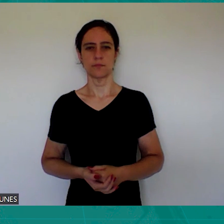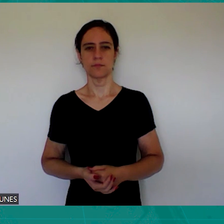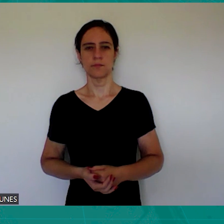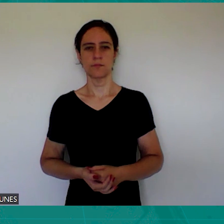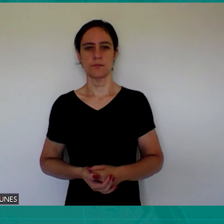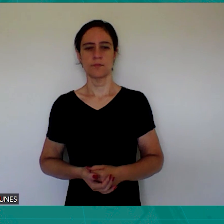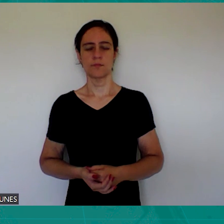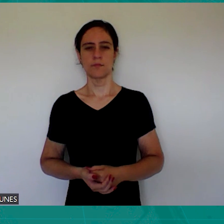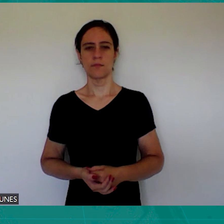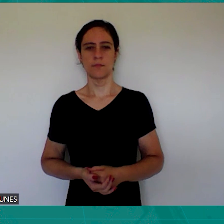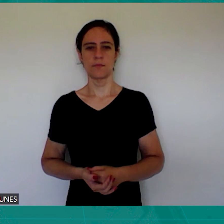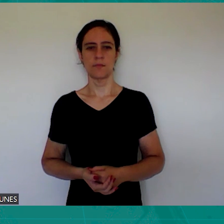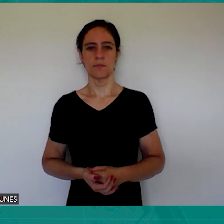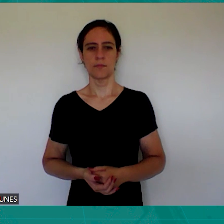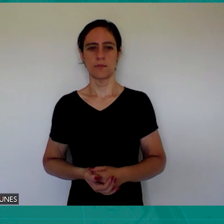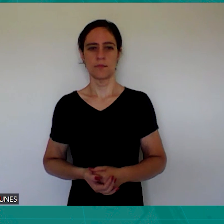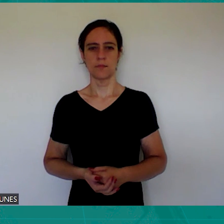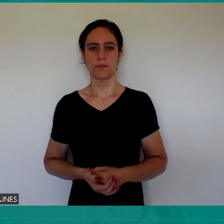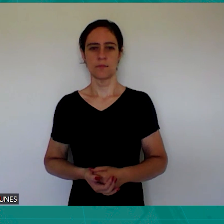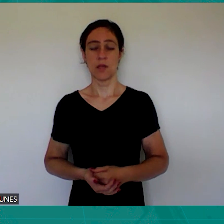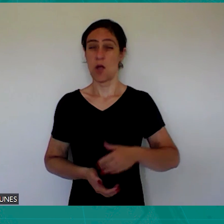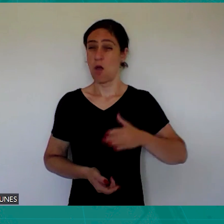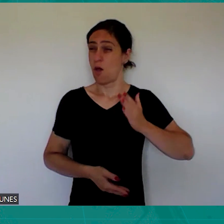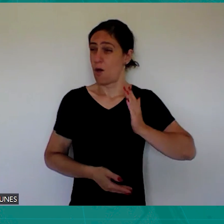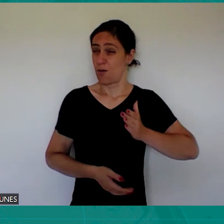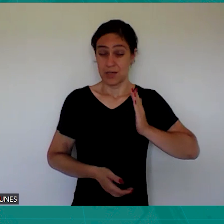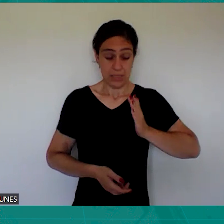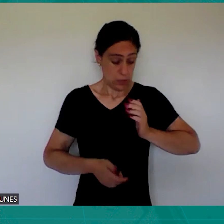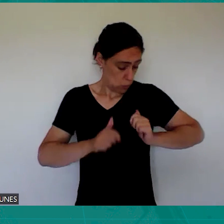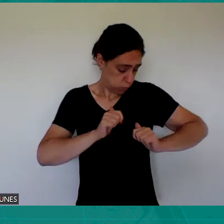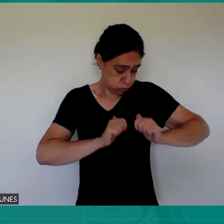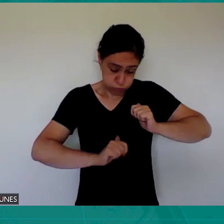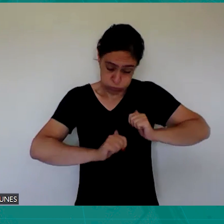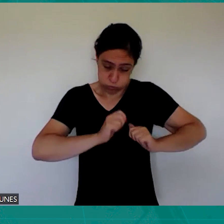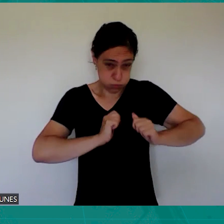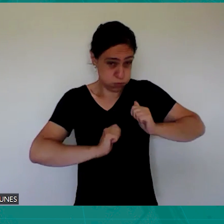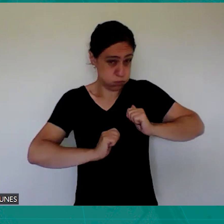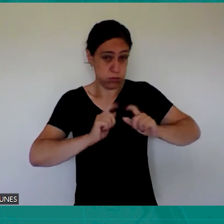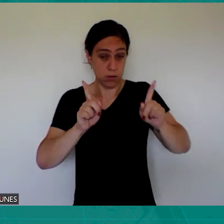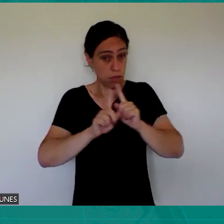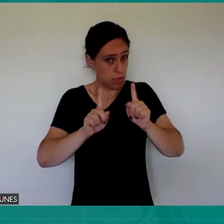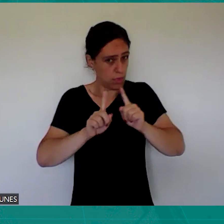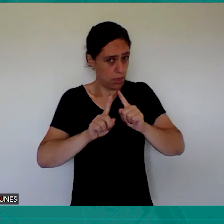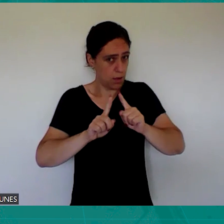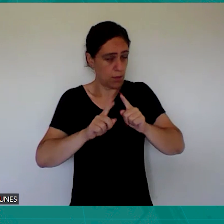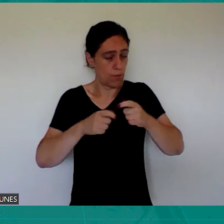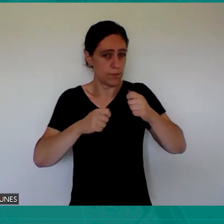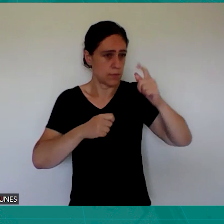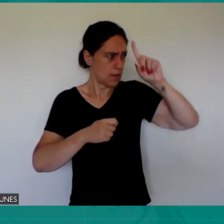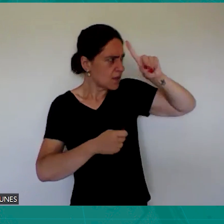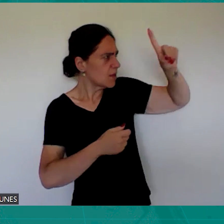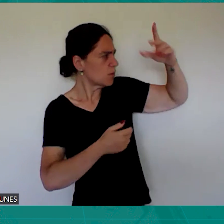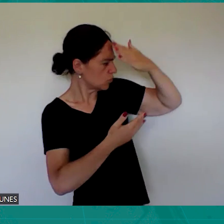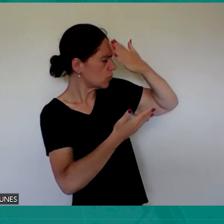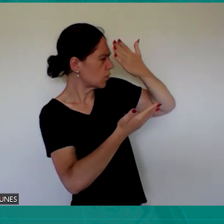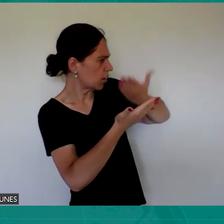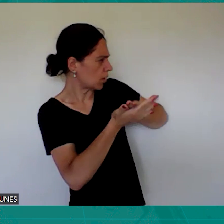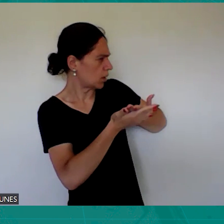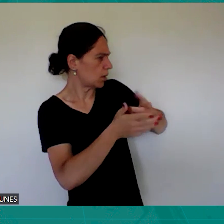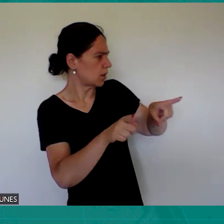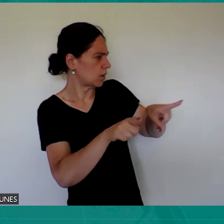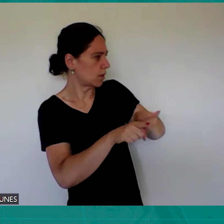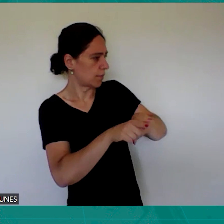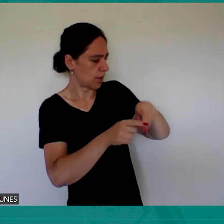Não se turbe o vosso coração, credes em Deus, credes também em mim.